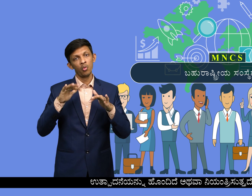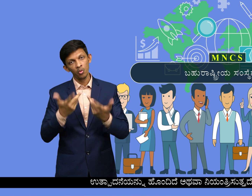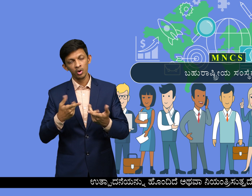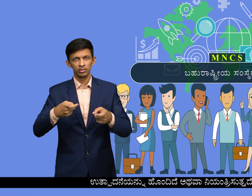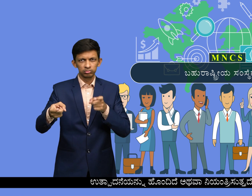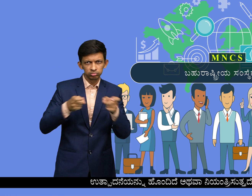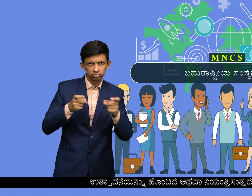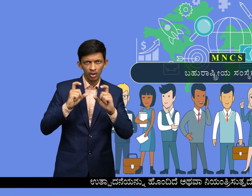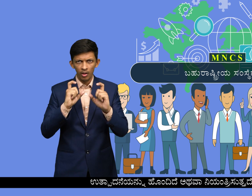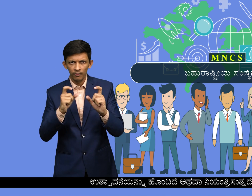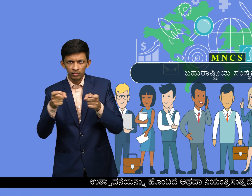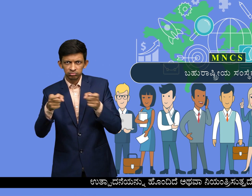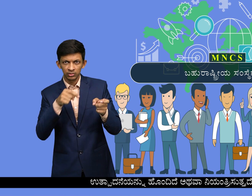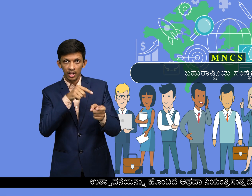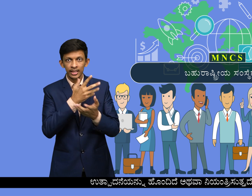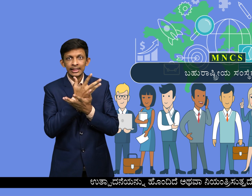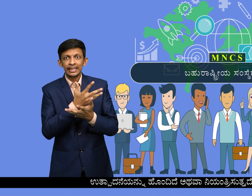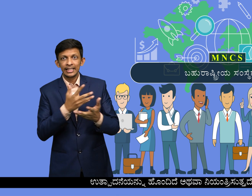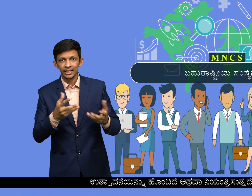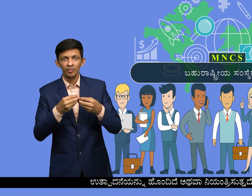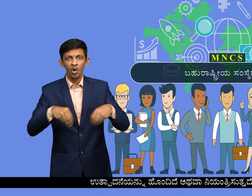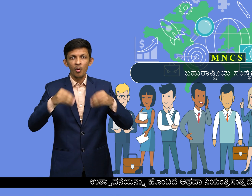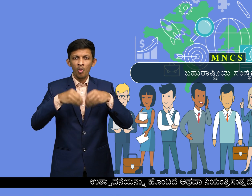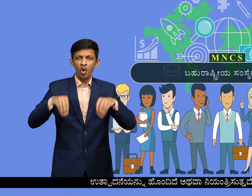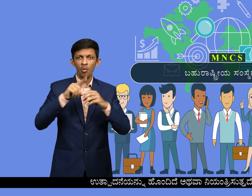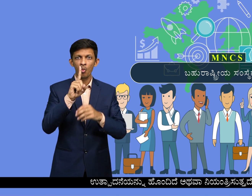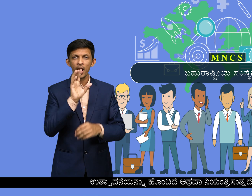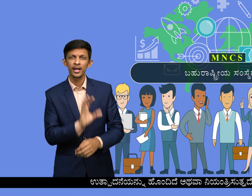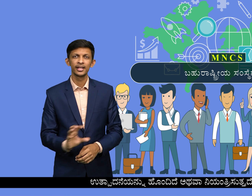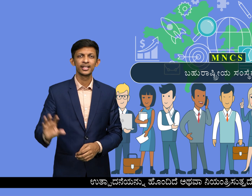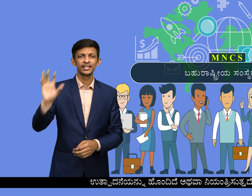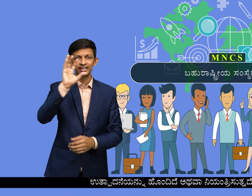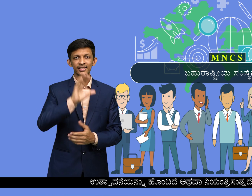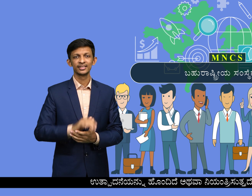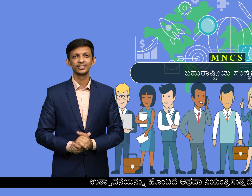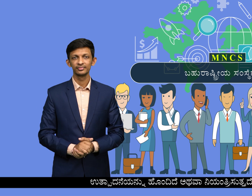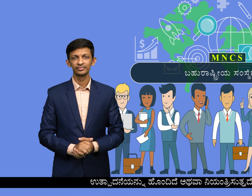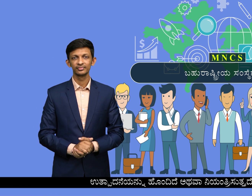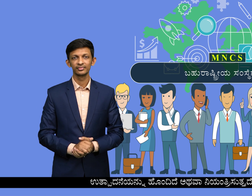ರಾಷ್ಟ್ರಗಳಲ್ಲಿ ಉತ್ಪಾದನೆಯನ್ನು ಹೊಂದಿದೆ ಅಥವಾ ನಿಯಂತ್ರಿಸುತ್ತದೆ.